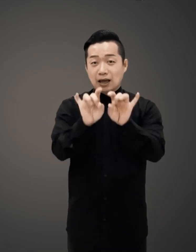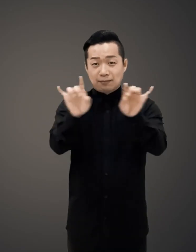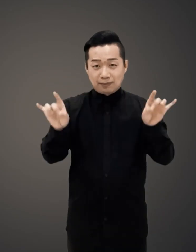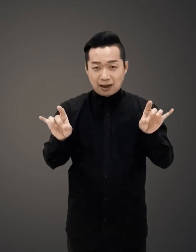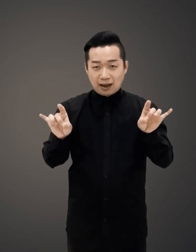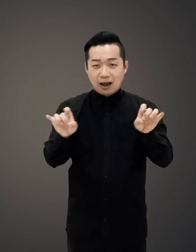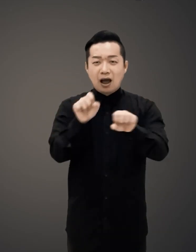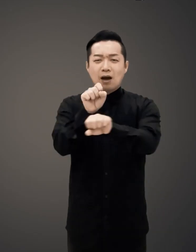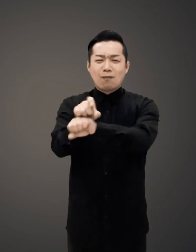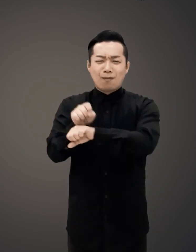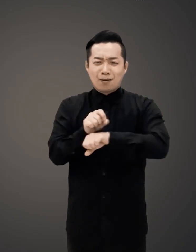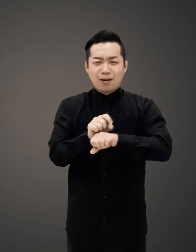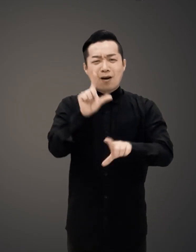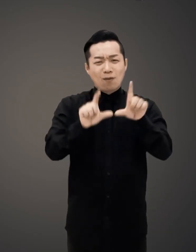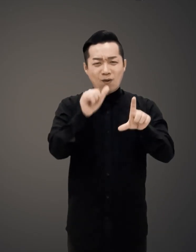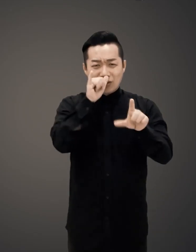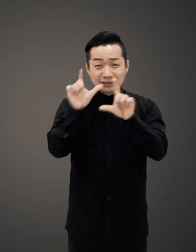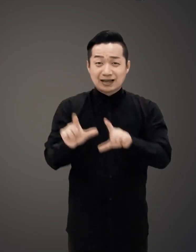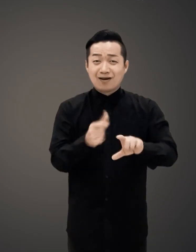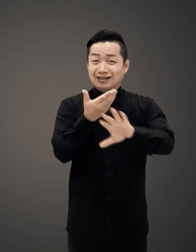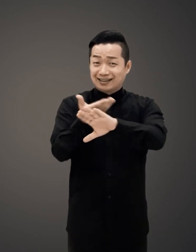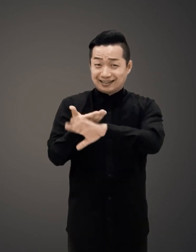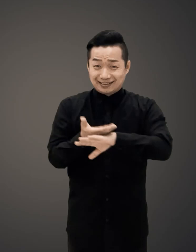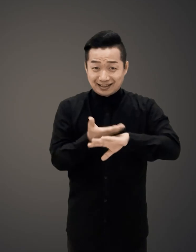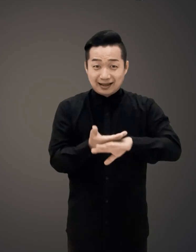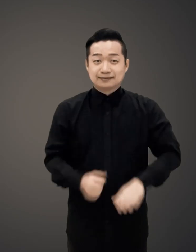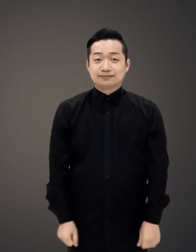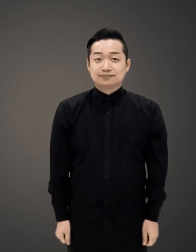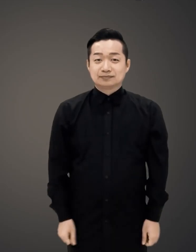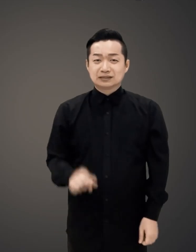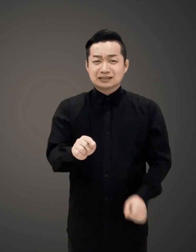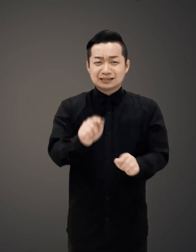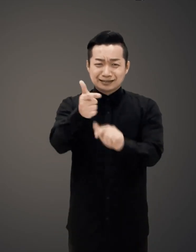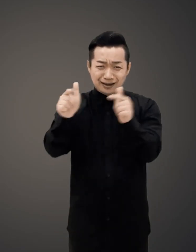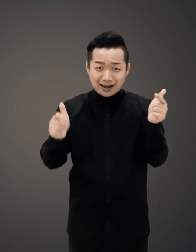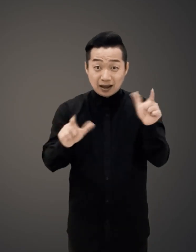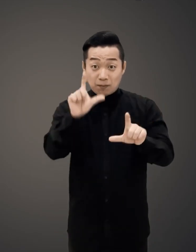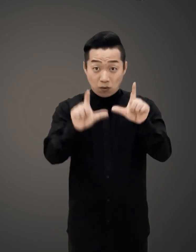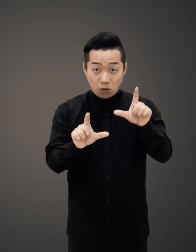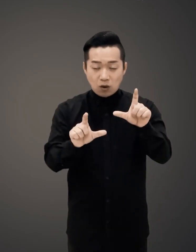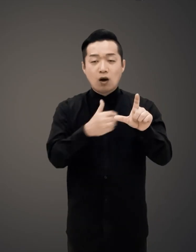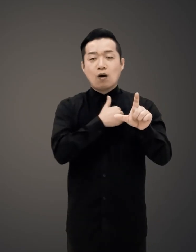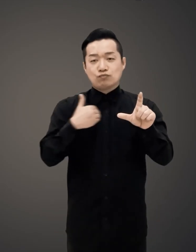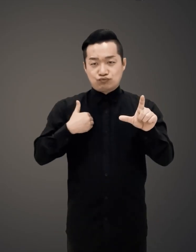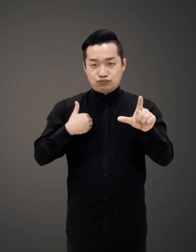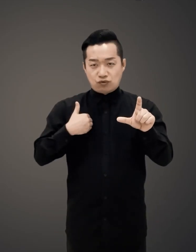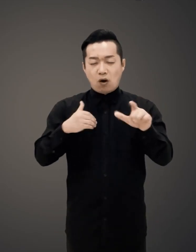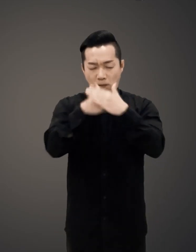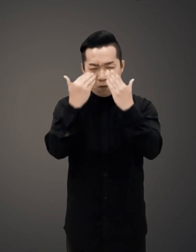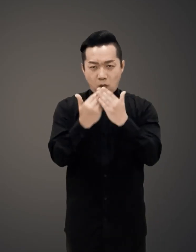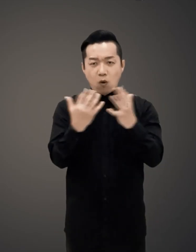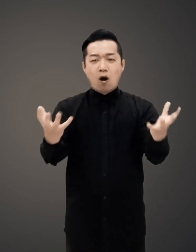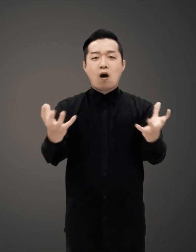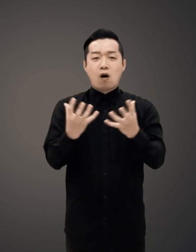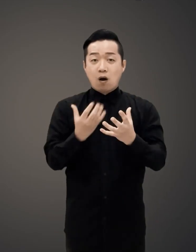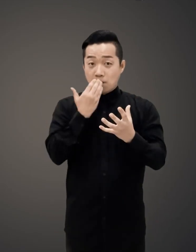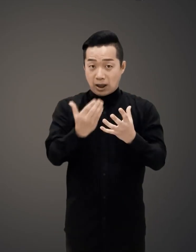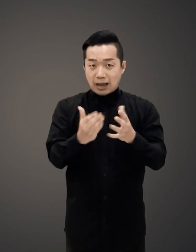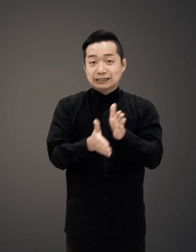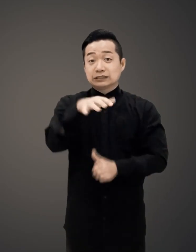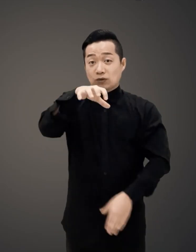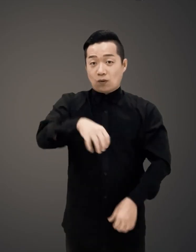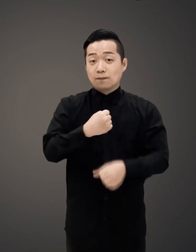사람들마다 자기 각각의 모습이 있고 각각의 생활들이 있는데요. 그 다양한 생활의 모습들이 풍요롭게 담길 수 있는 그런